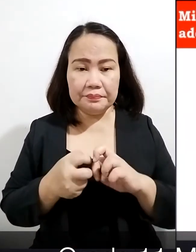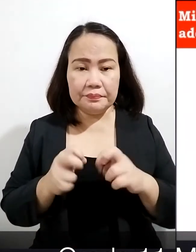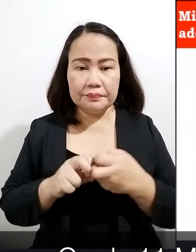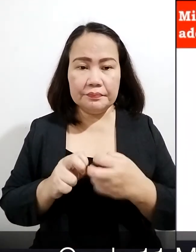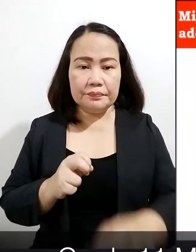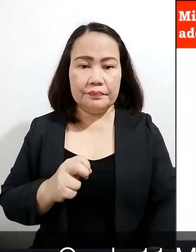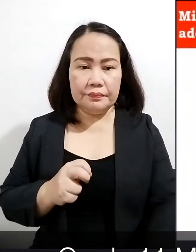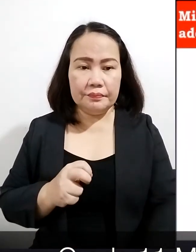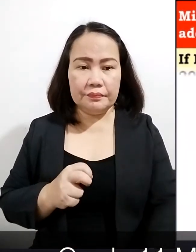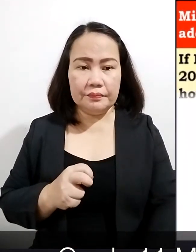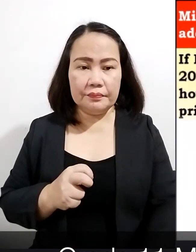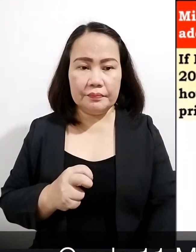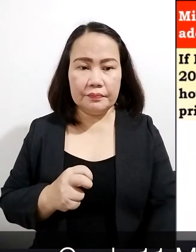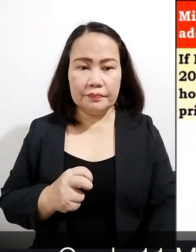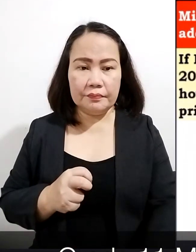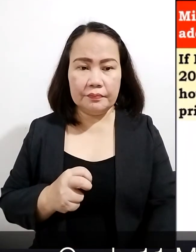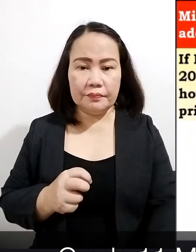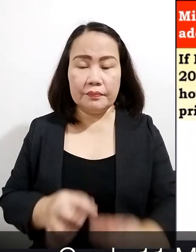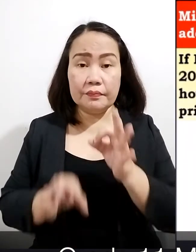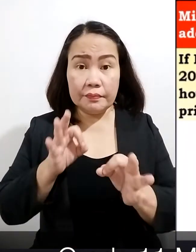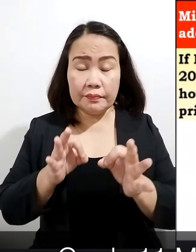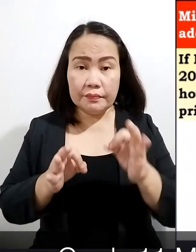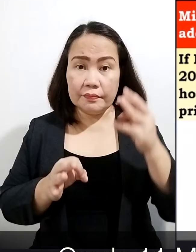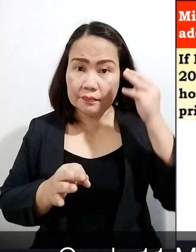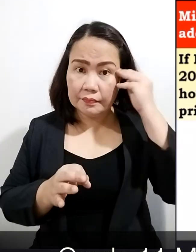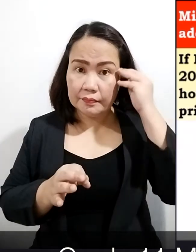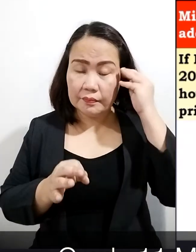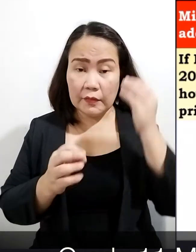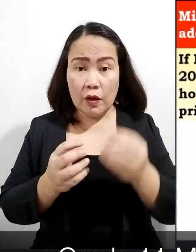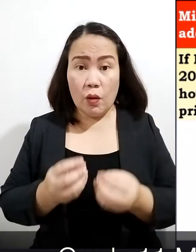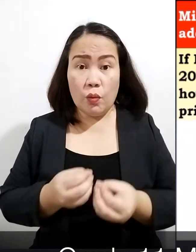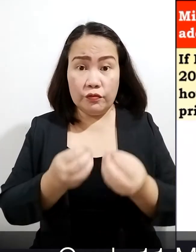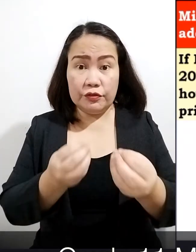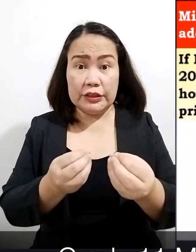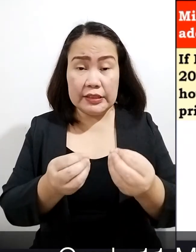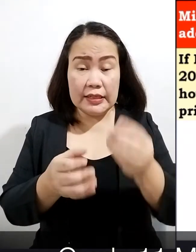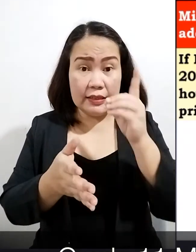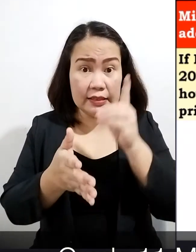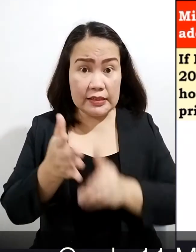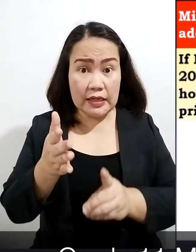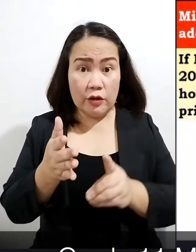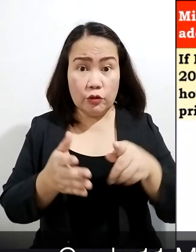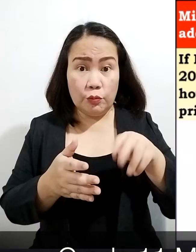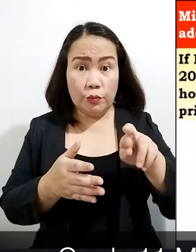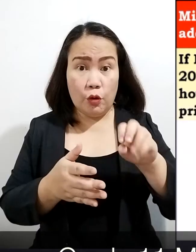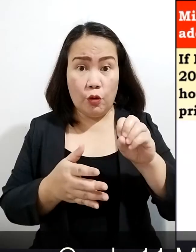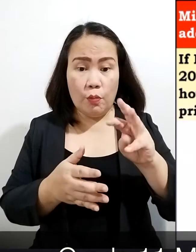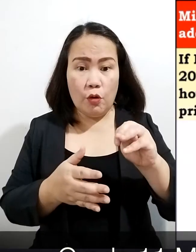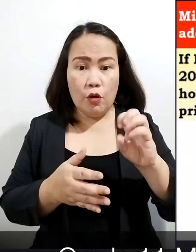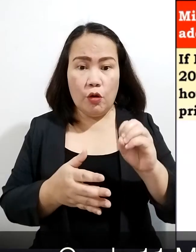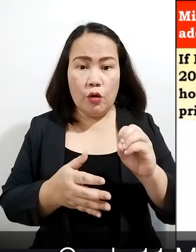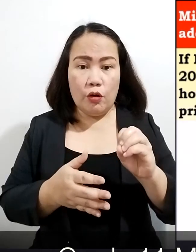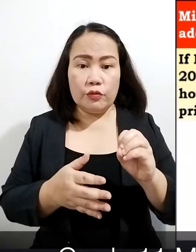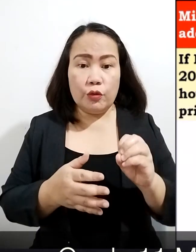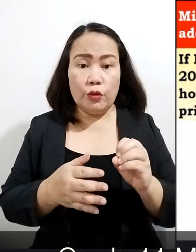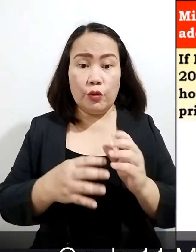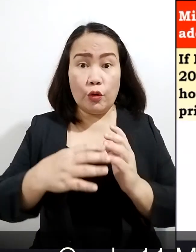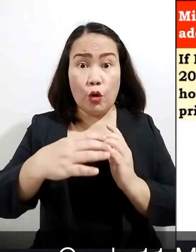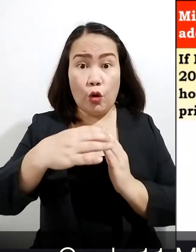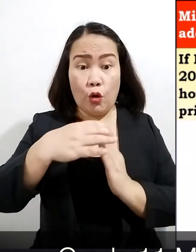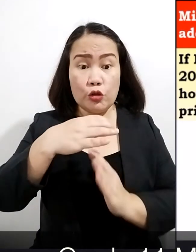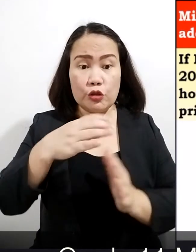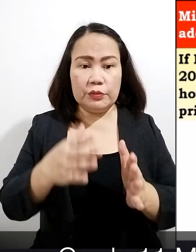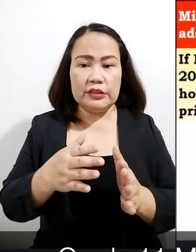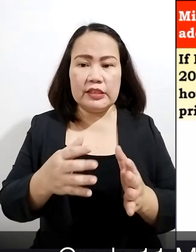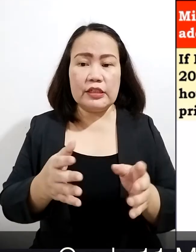Same problem pa rin tayo. If Mike offers a promo to loyal customers that the first 20 pages of the printed output